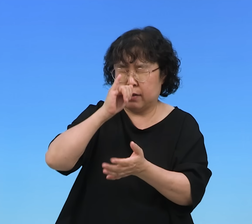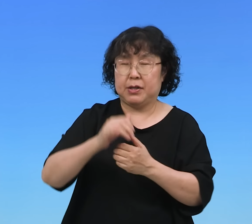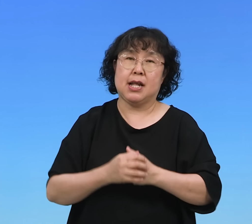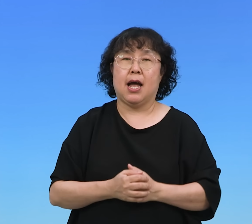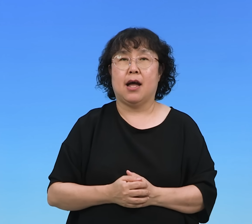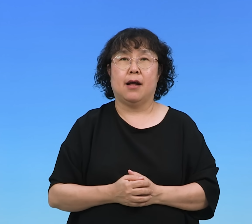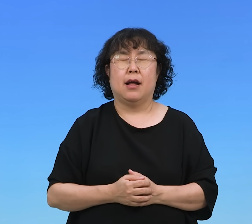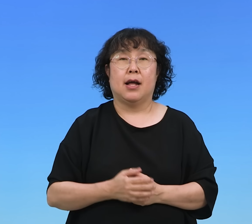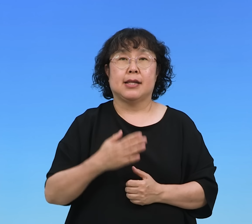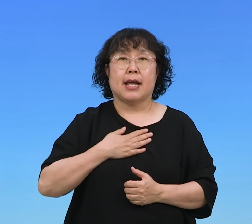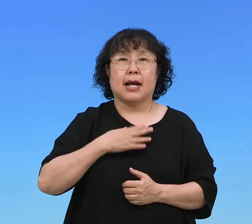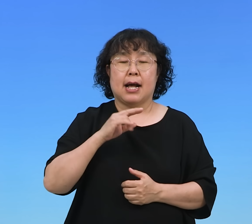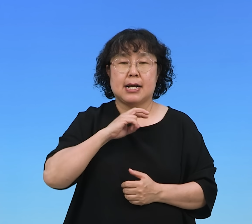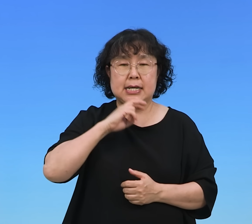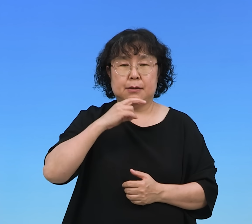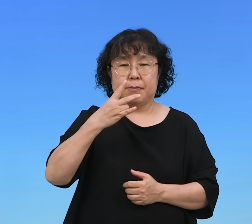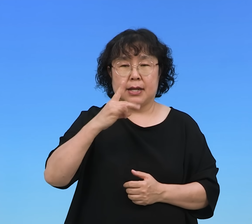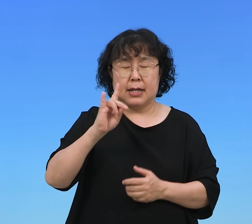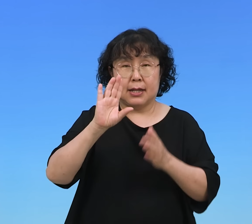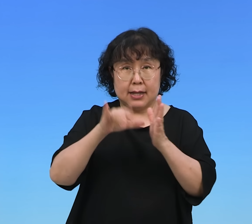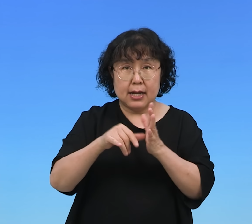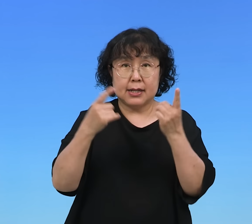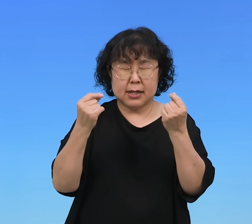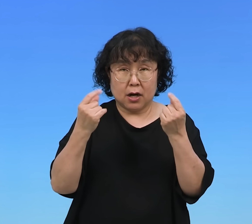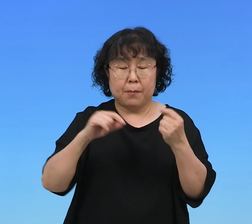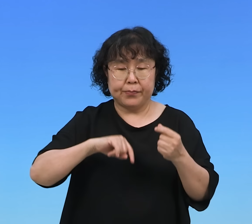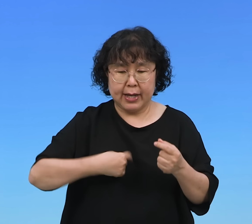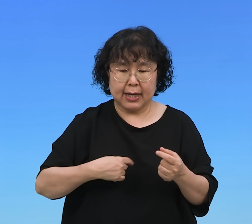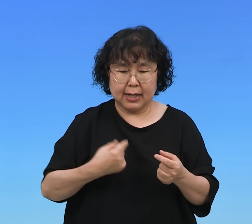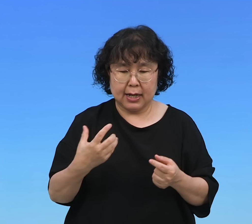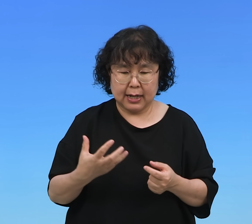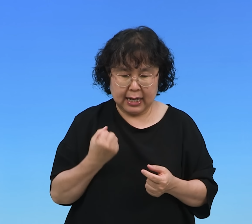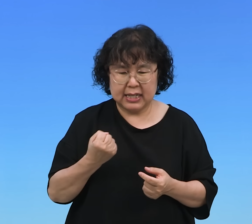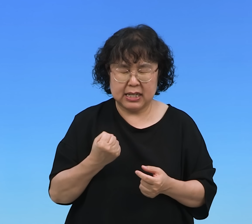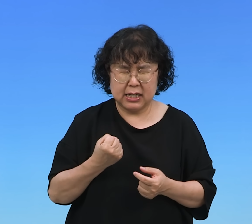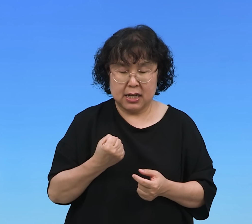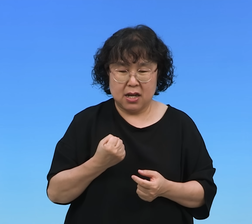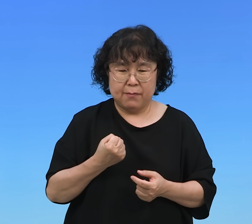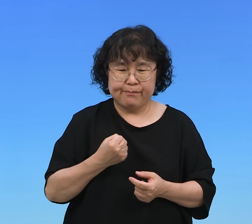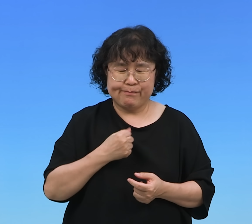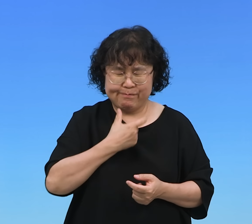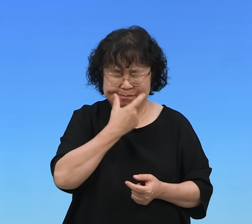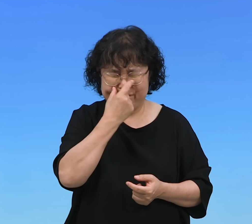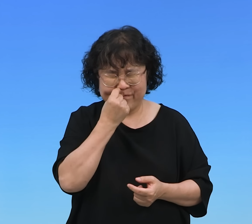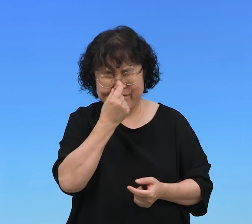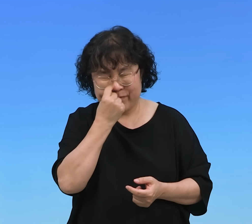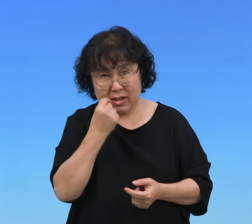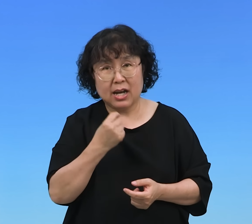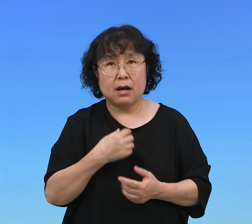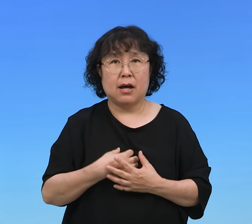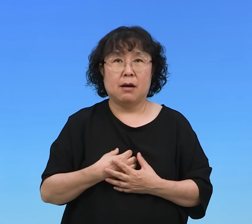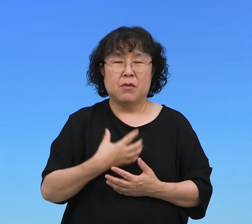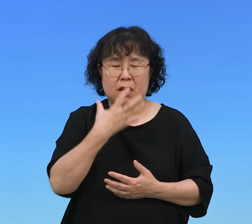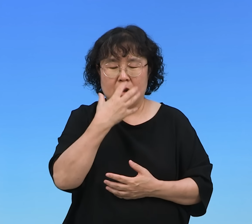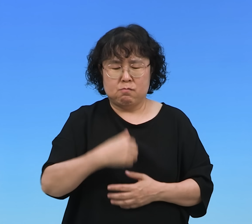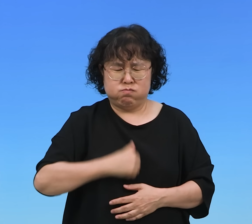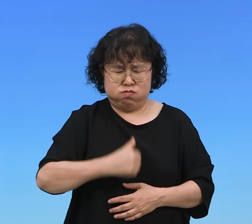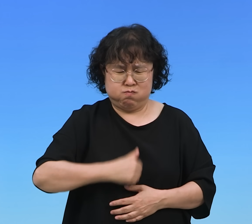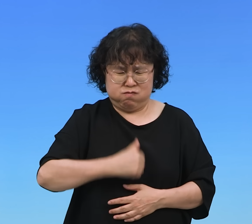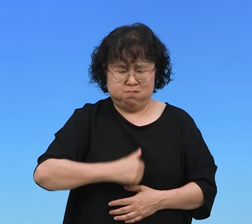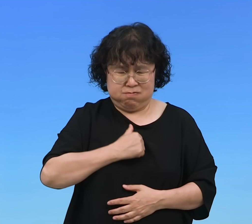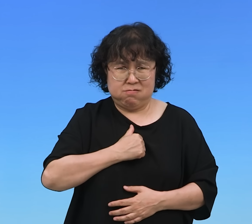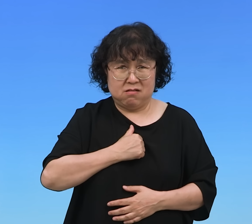제20대 때 그랬던 것처럼 대부분의 사람들이 자기가 가진 결핍을 울분과 분노의 불쏘시개로 쓰는